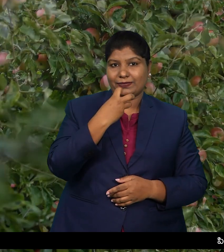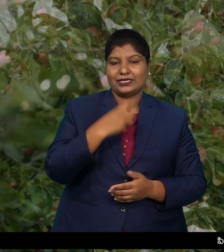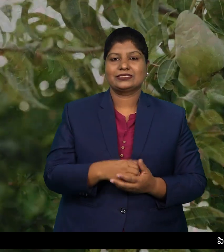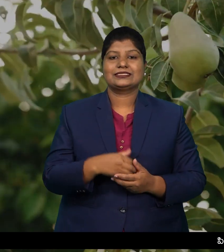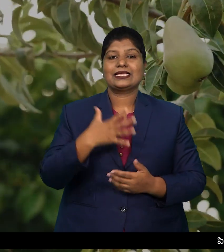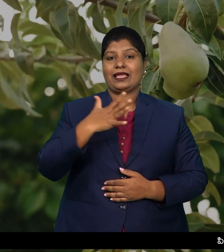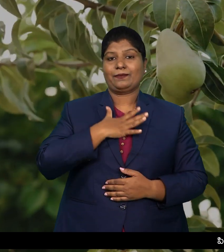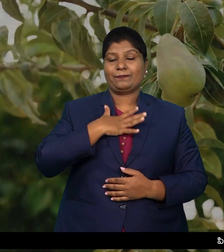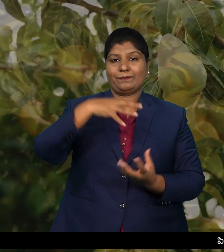పియర్స్, ఆరెంజ్,